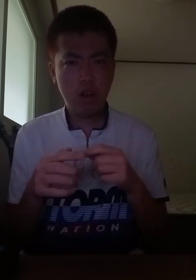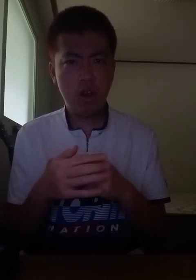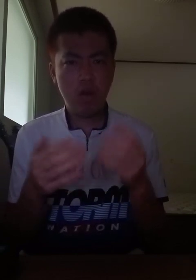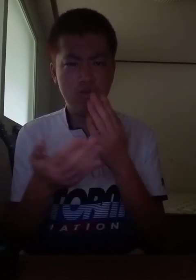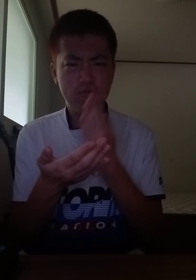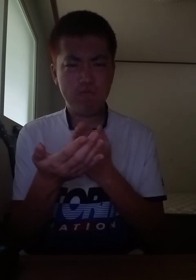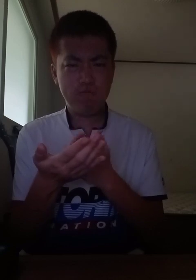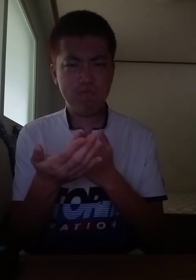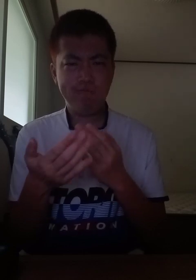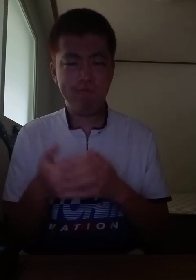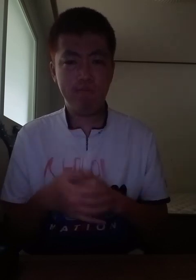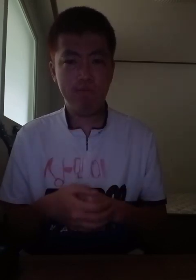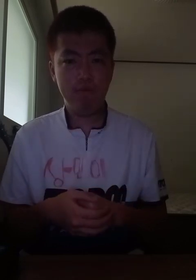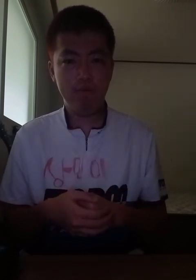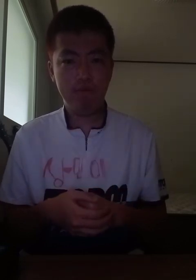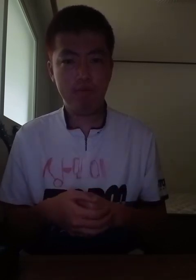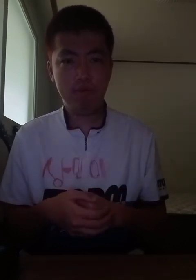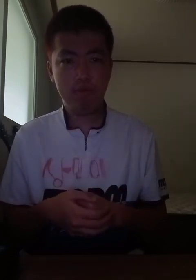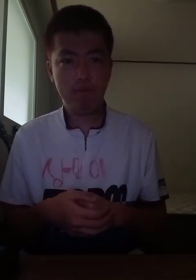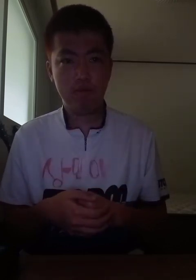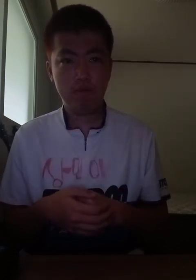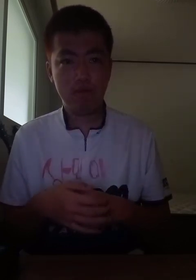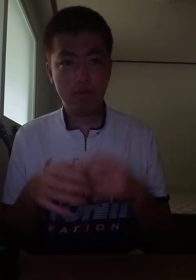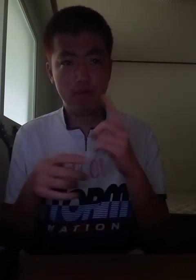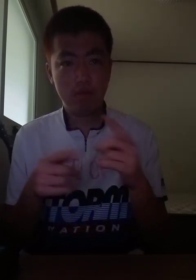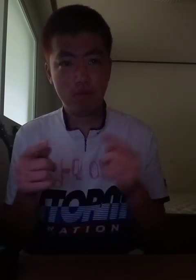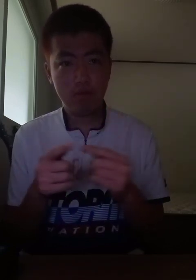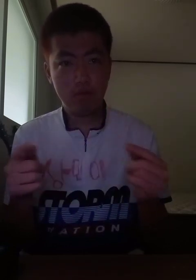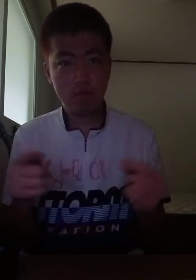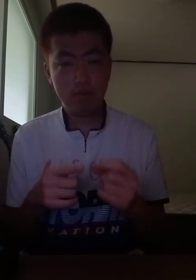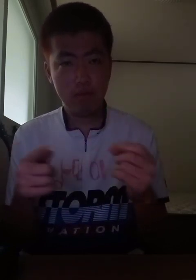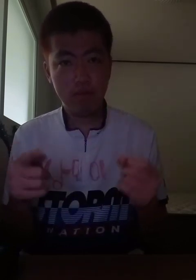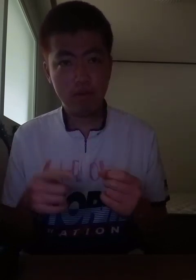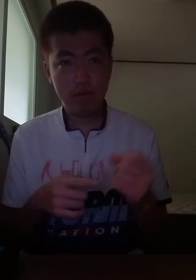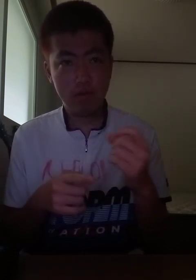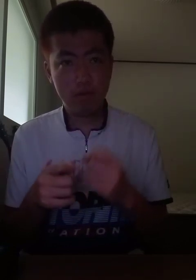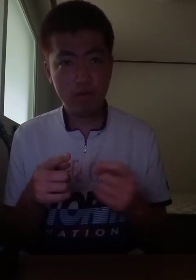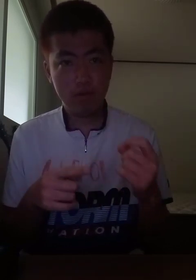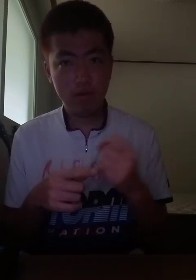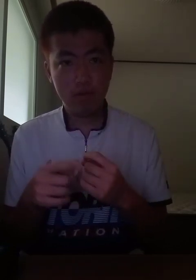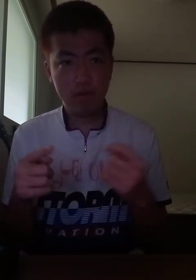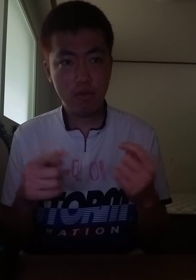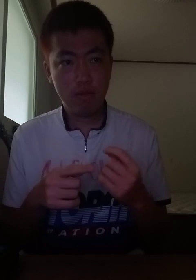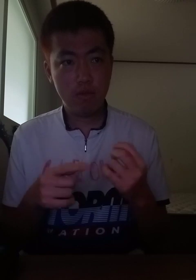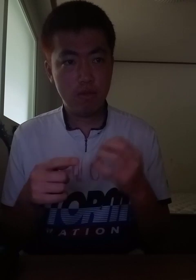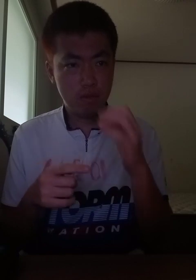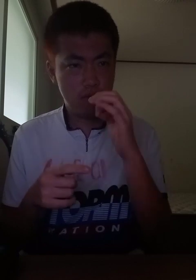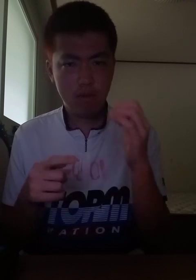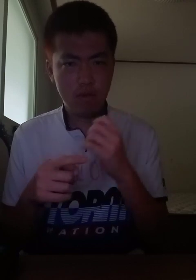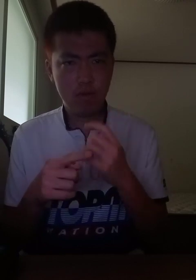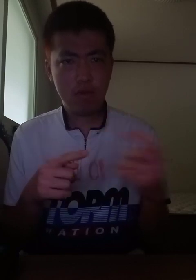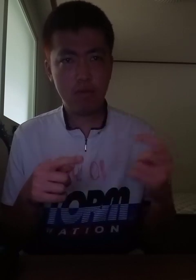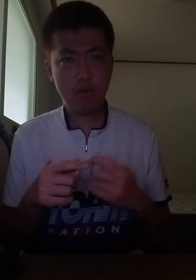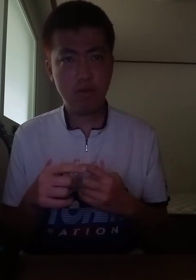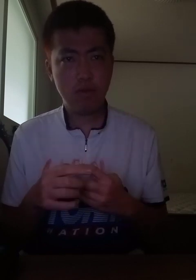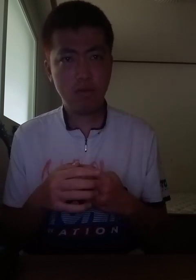없을 정도라고 합니다. 일주일에 한 번씩 소독하지만 여전히 목욕을 하거나 마실 수는 없습니다. 이거